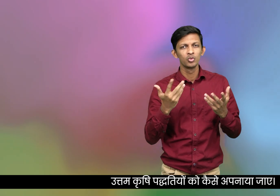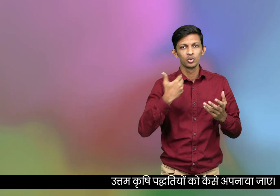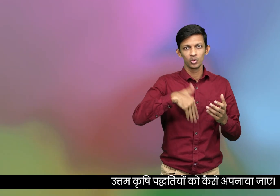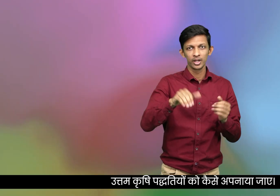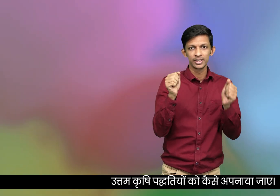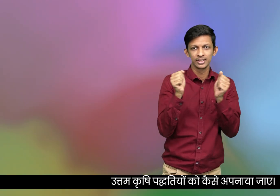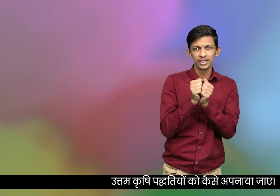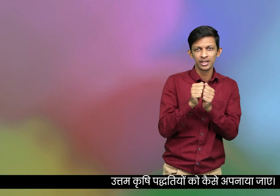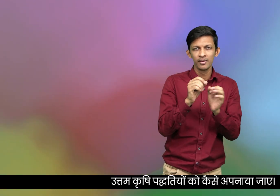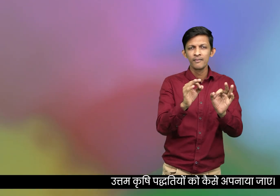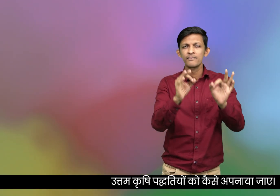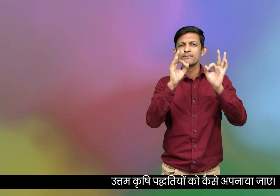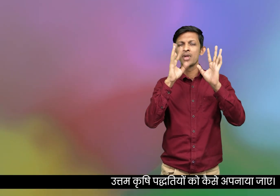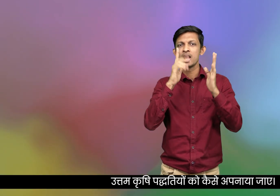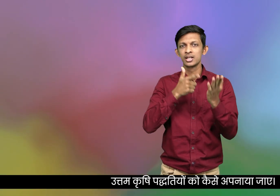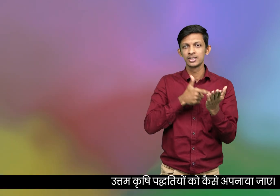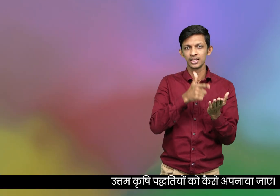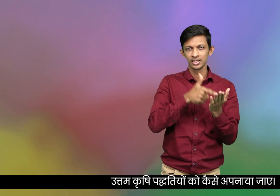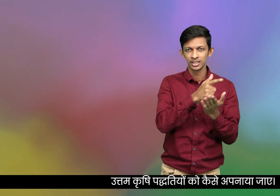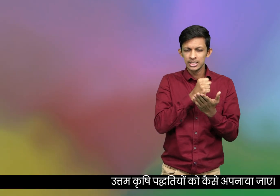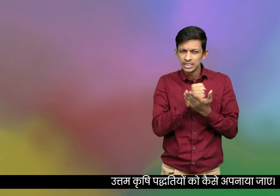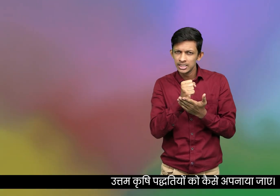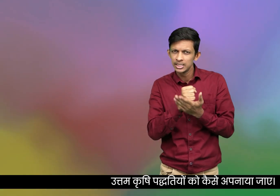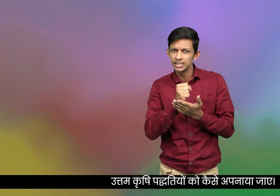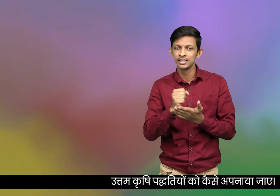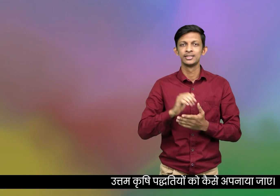उत्तम कृषि पद्धतियों को कैसे अपनाया जाए।